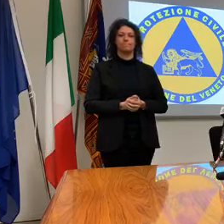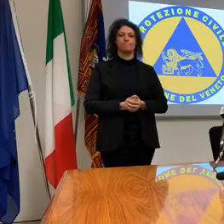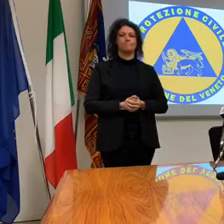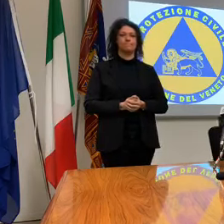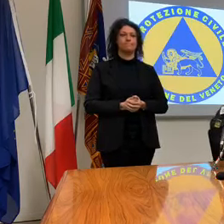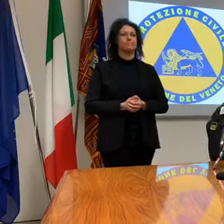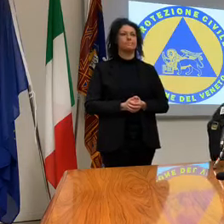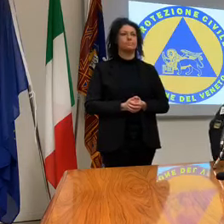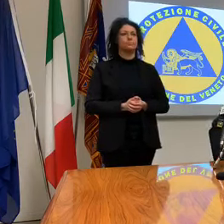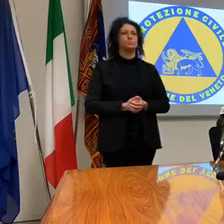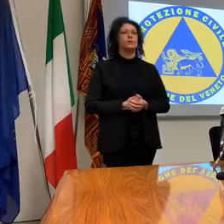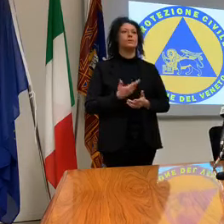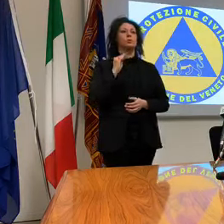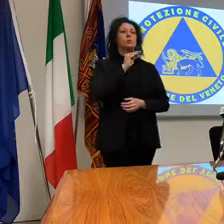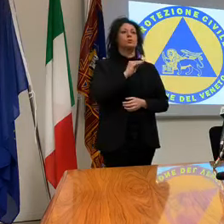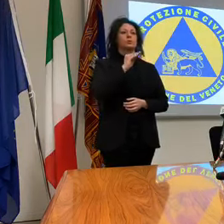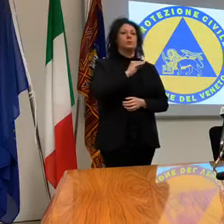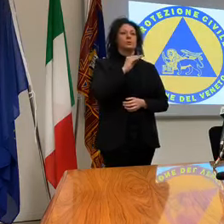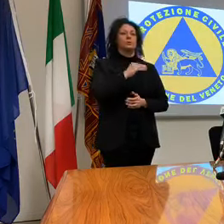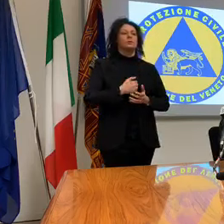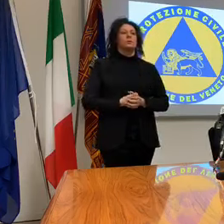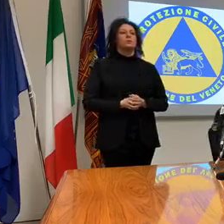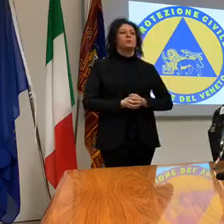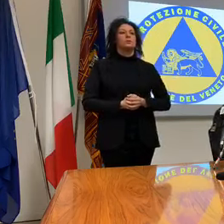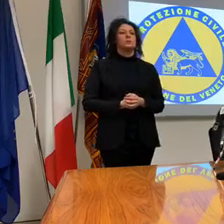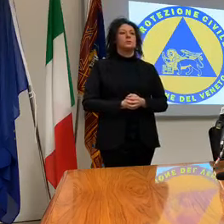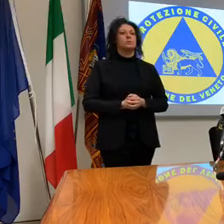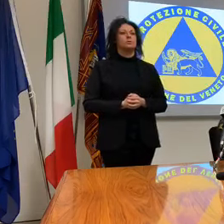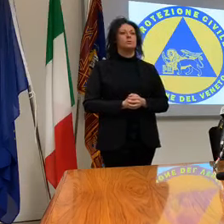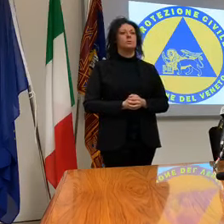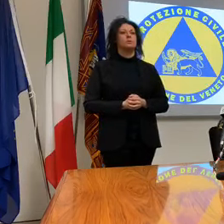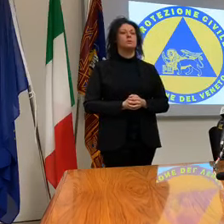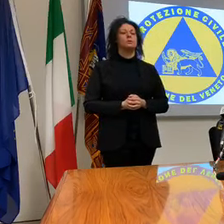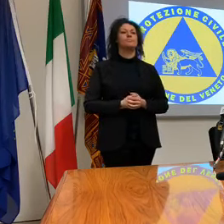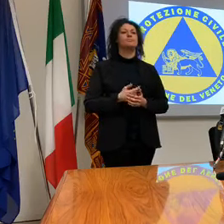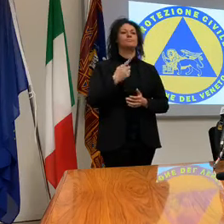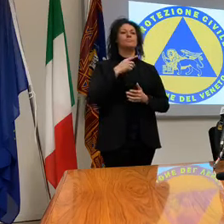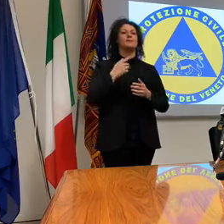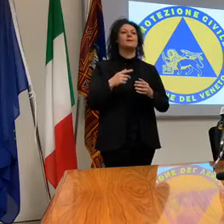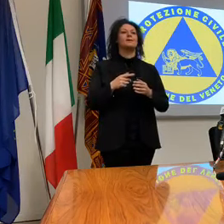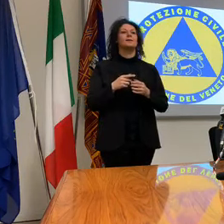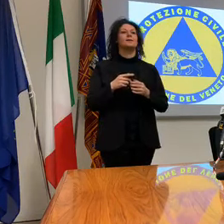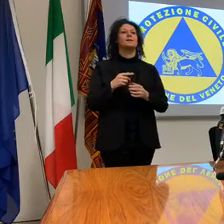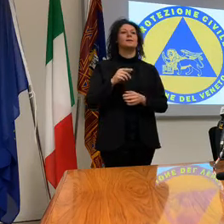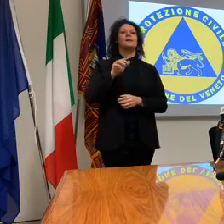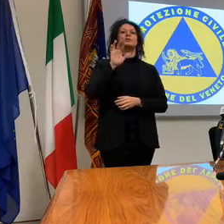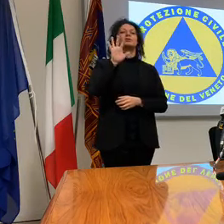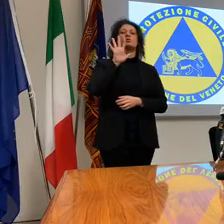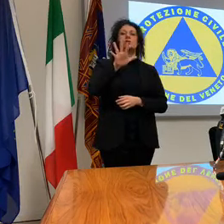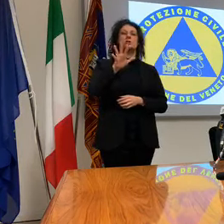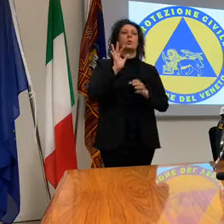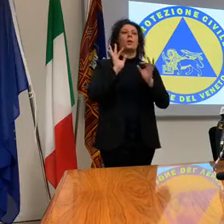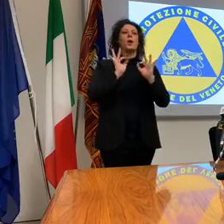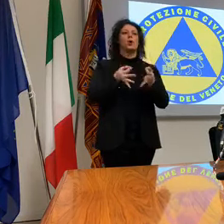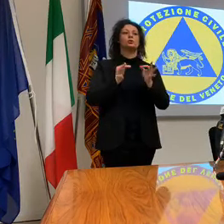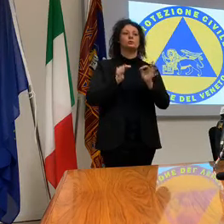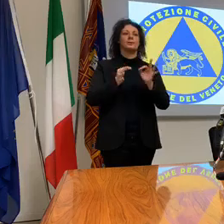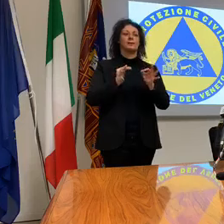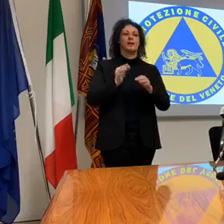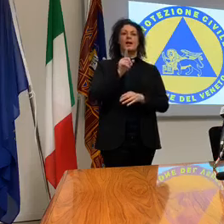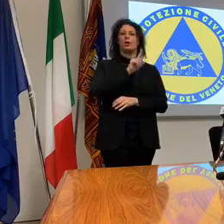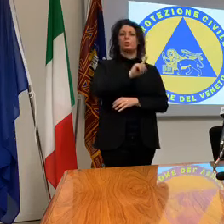No, qual è lo stato dell'arte dell'attivazione dei 5 ospedali no Covid